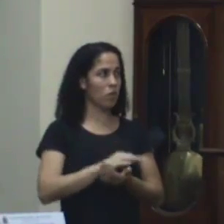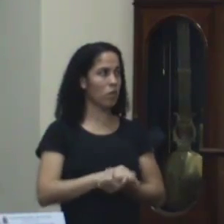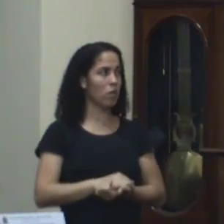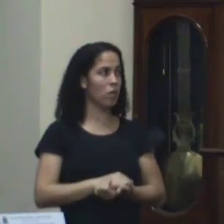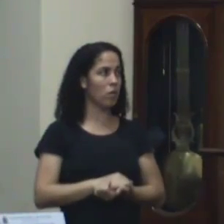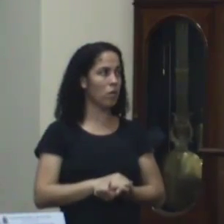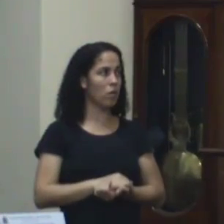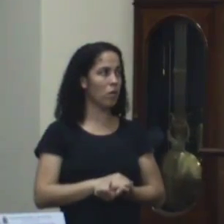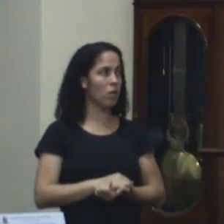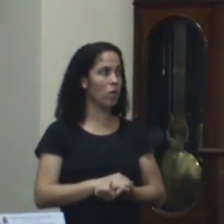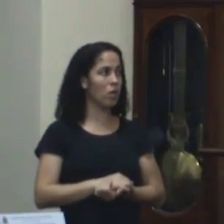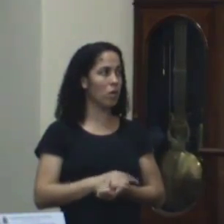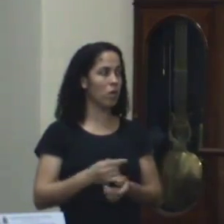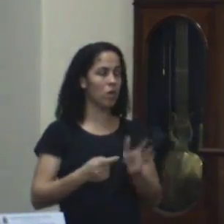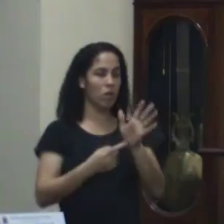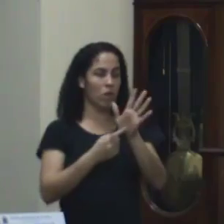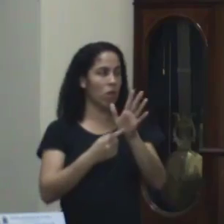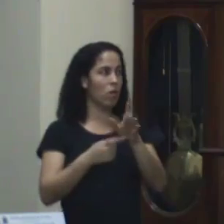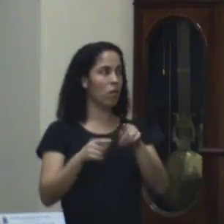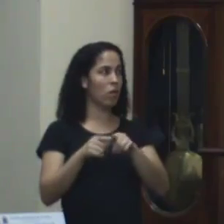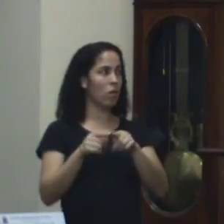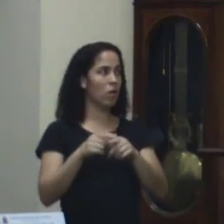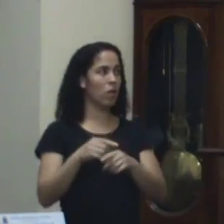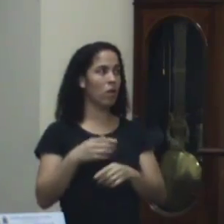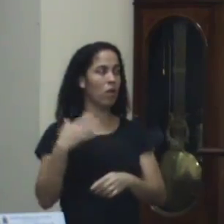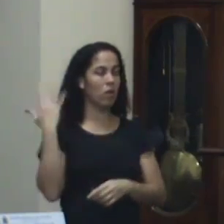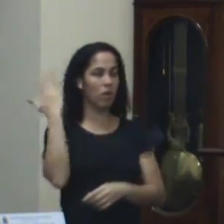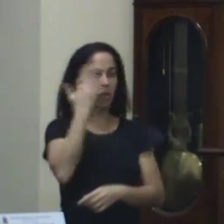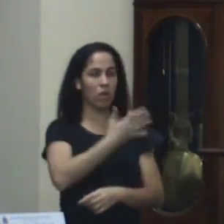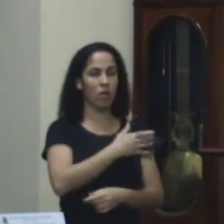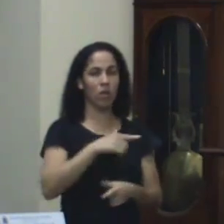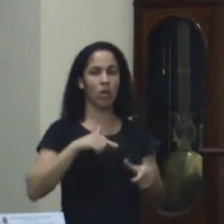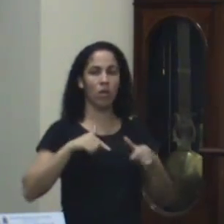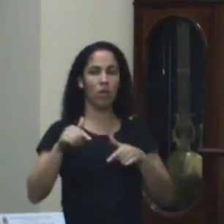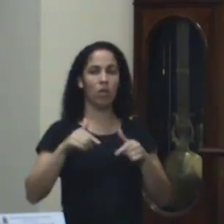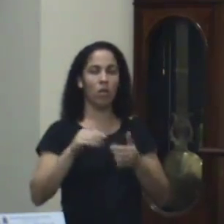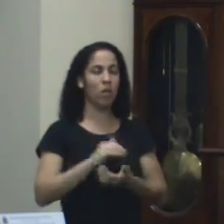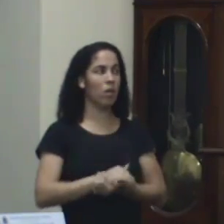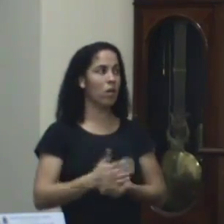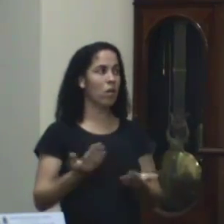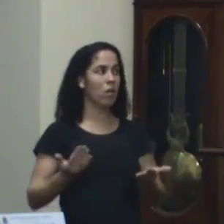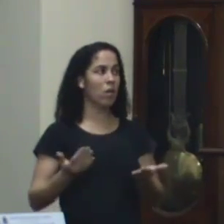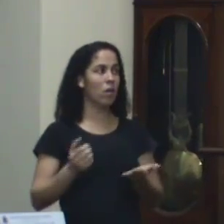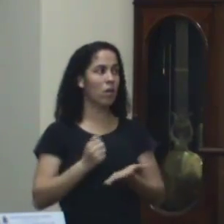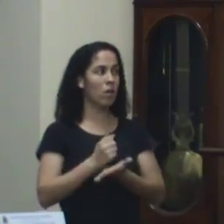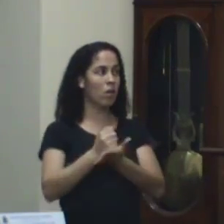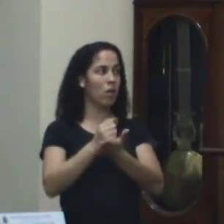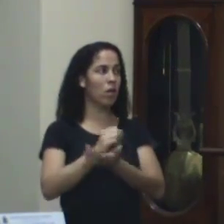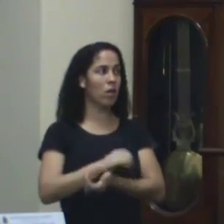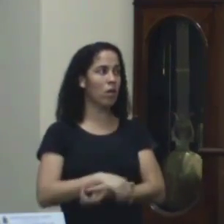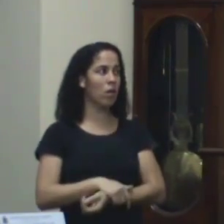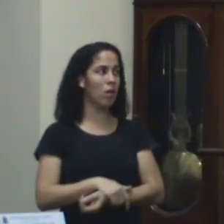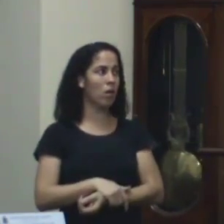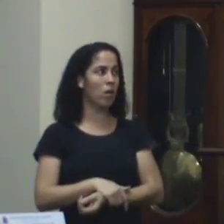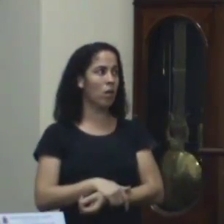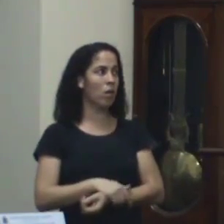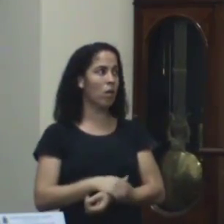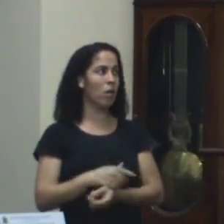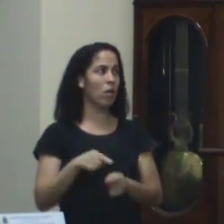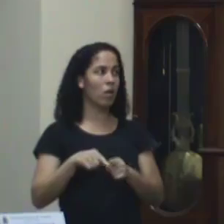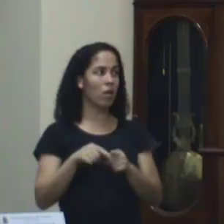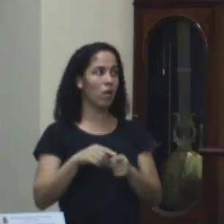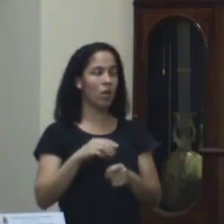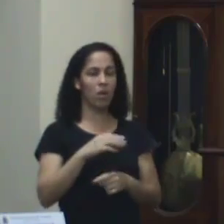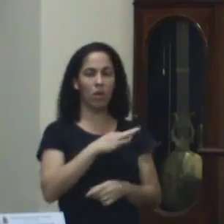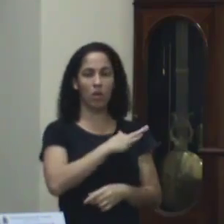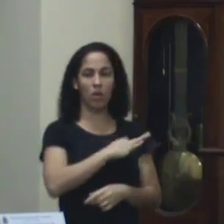aqui demonstrando a minha transparência de trabalho. Hoje nós apoiamos, né, candidato